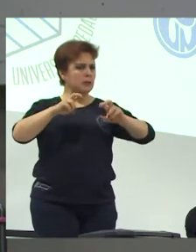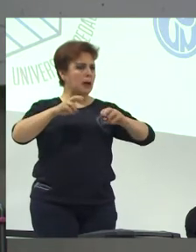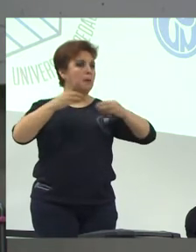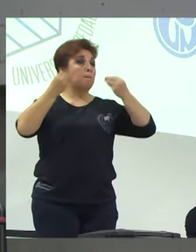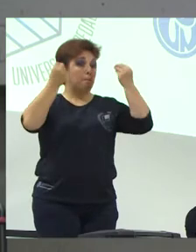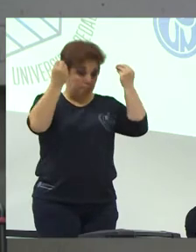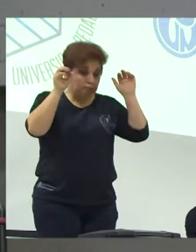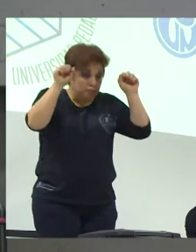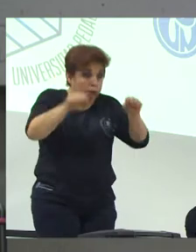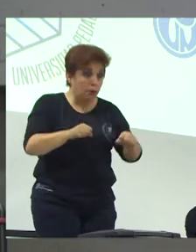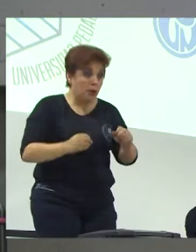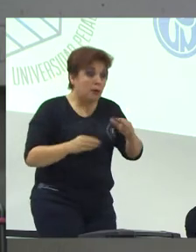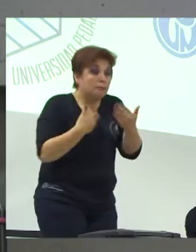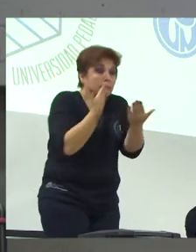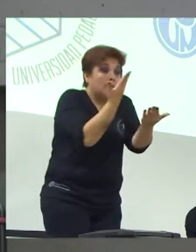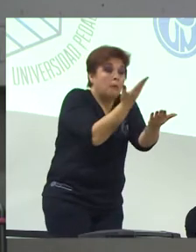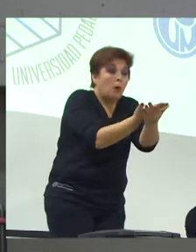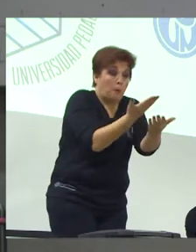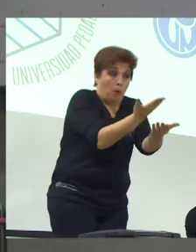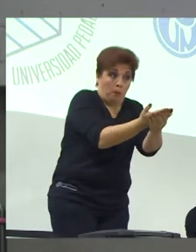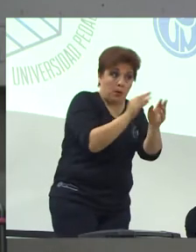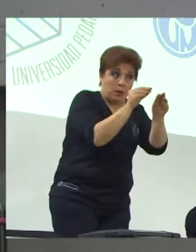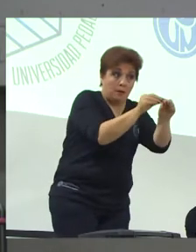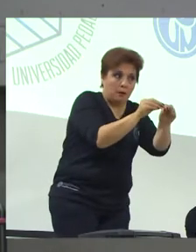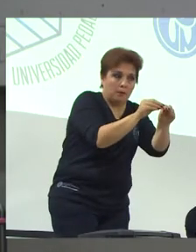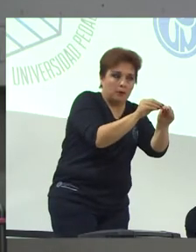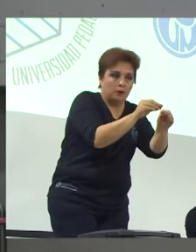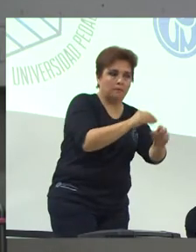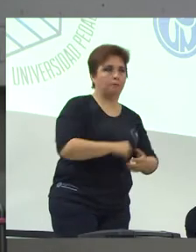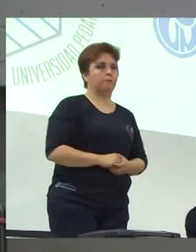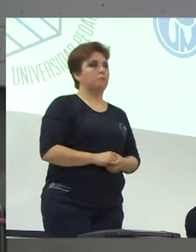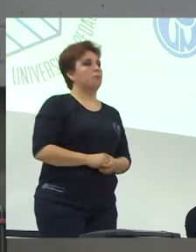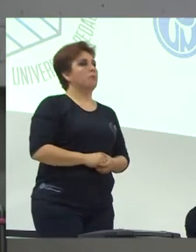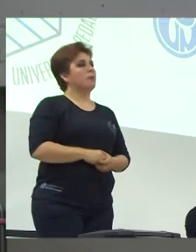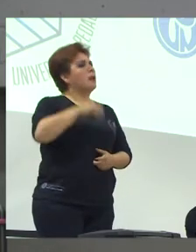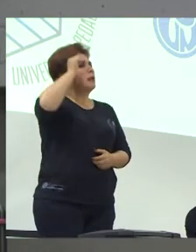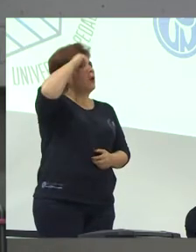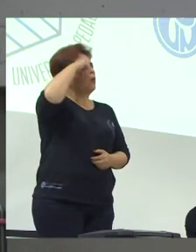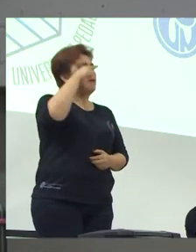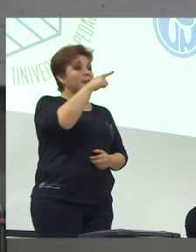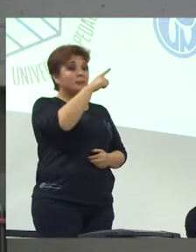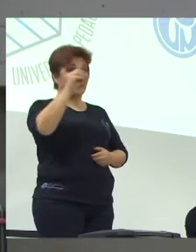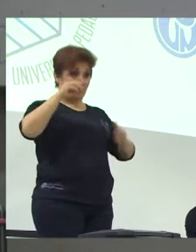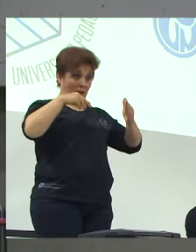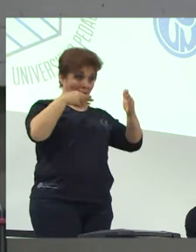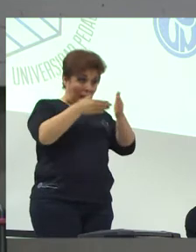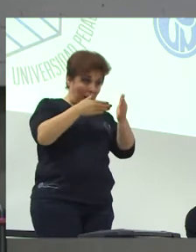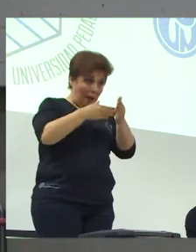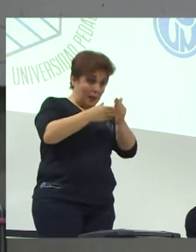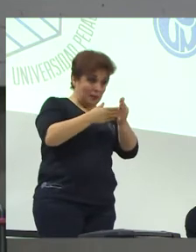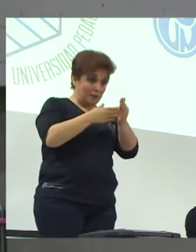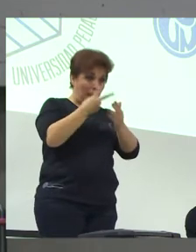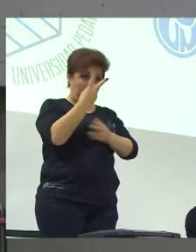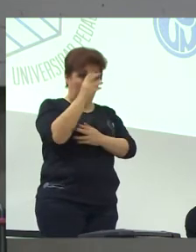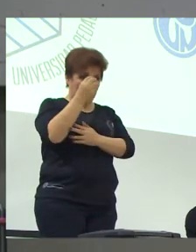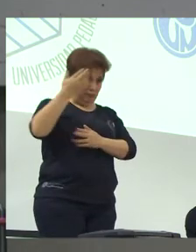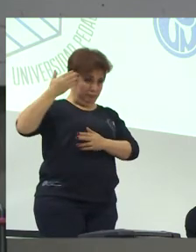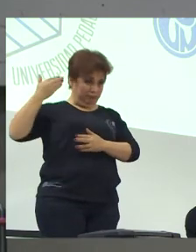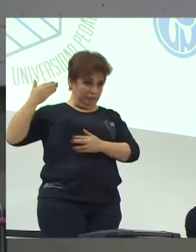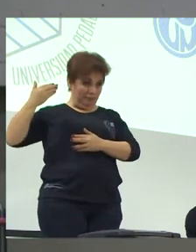se produjo un fenómeno expansivo de la educación en colombia ampliando la cobertura